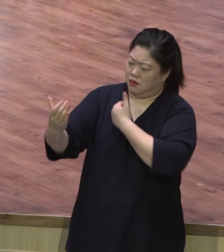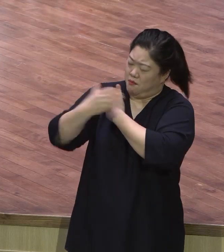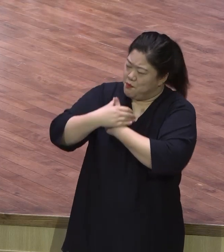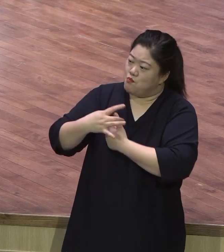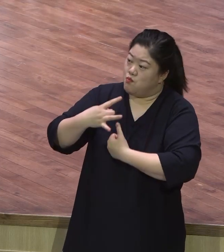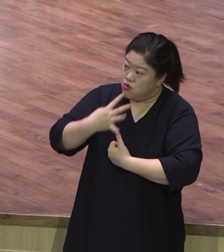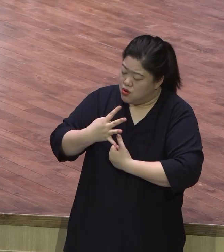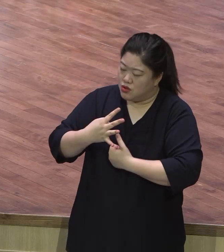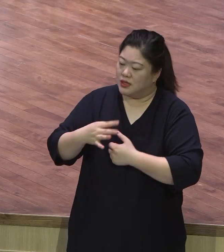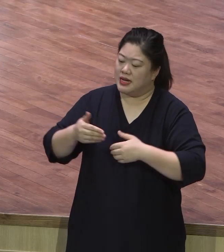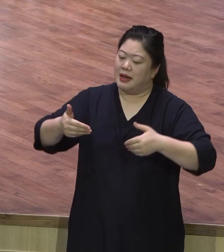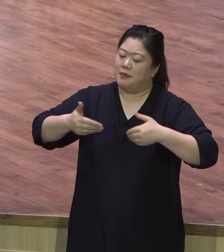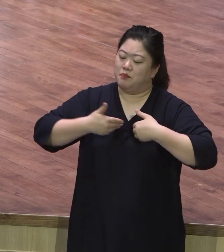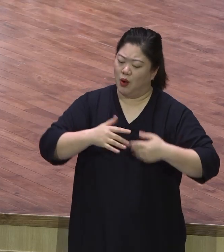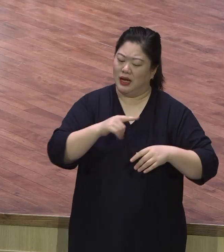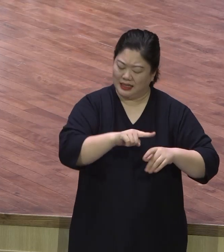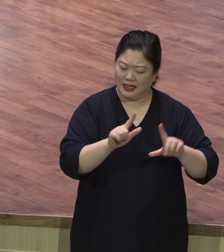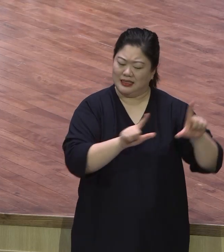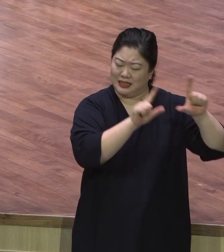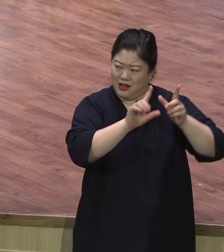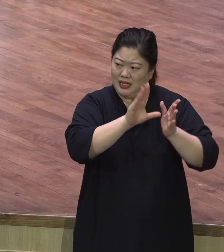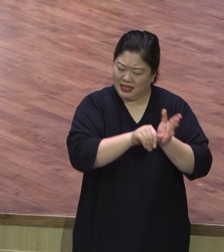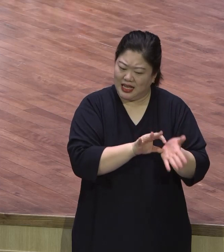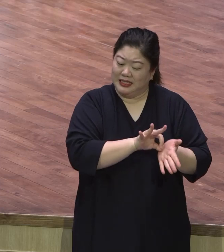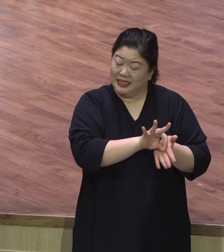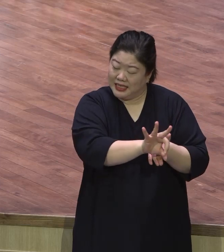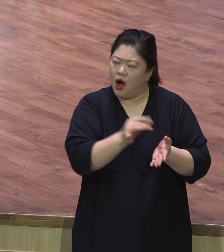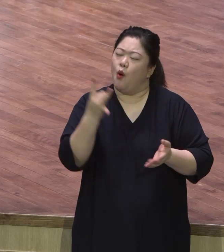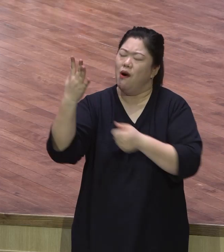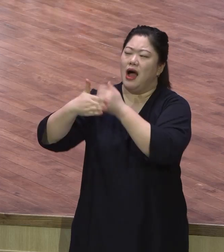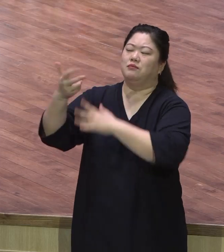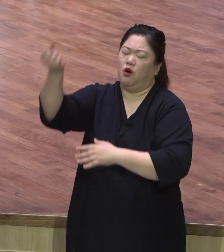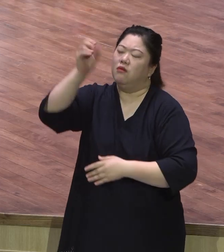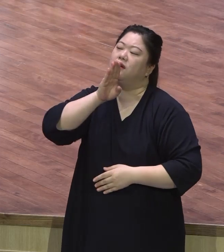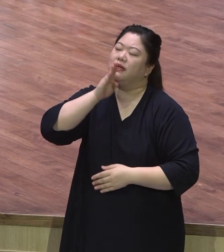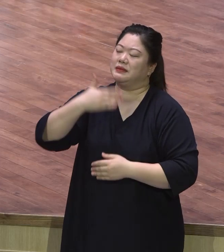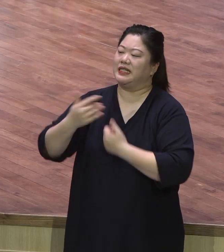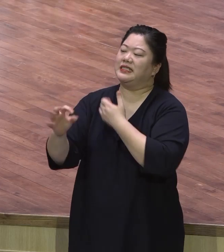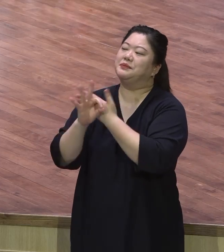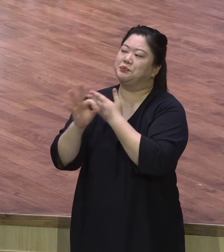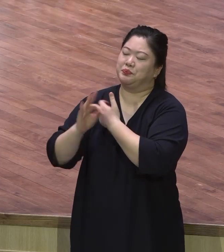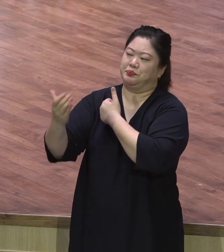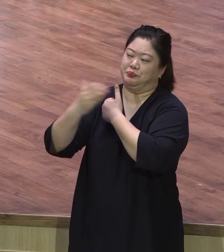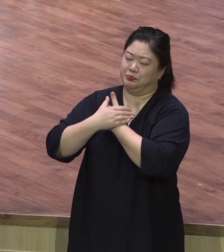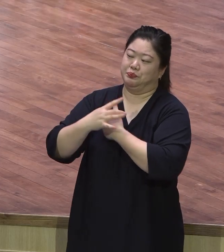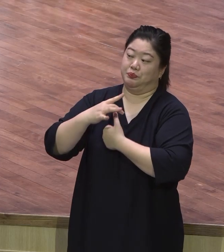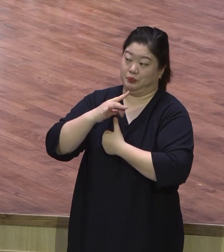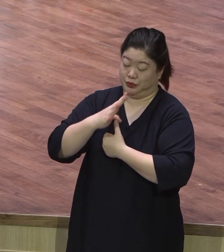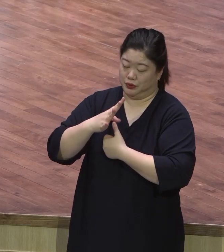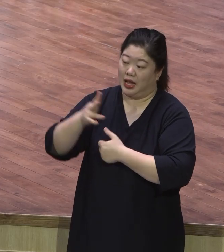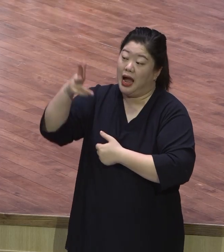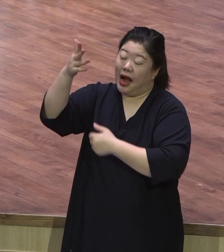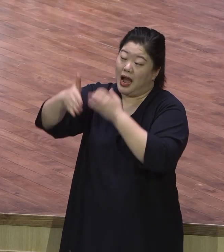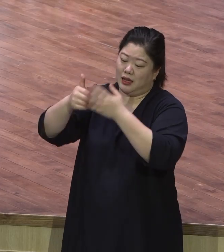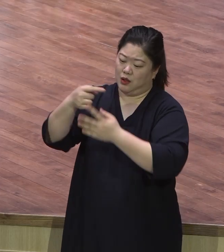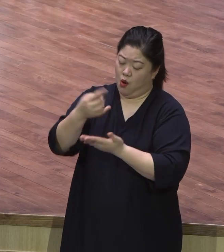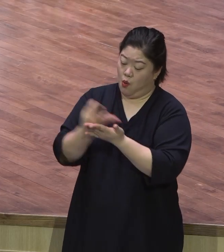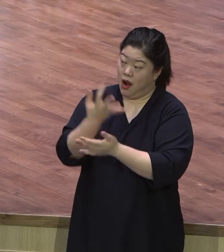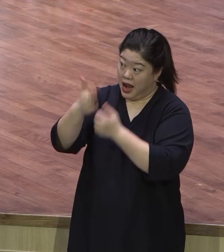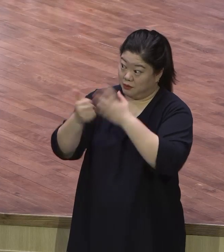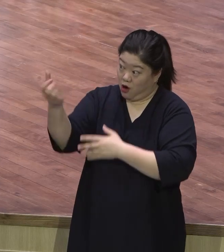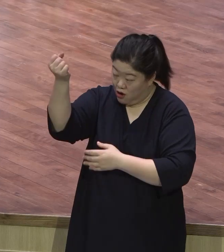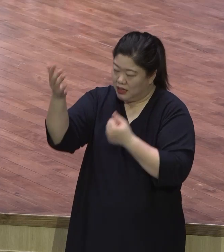하나님이 서라는 곳으로 필요한 데 쓰고 하나님께 드리는 것이다 하나님이 주인이시다 이 표현이에요 이런